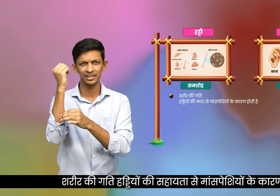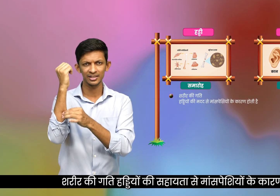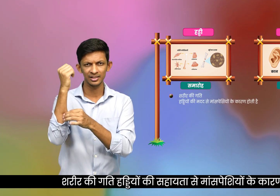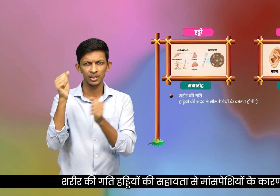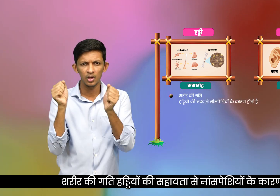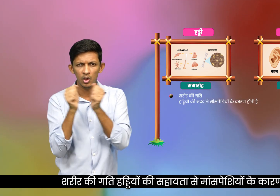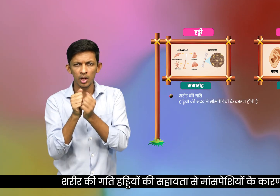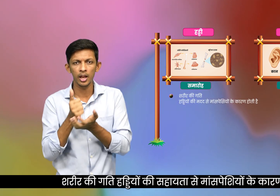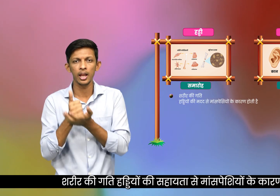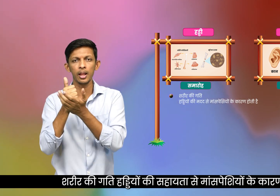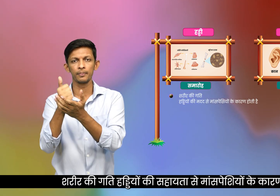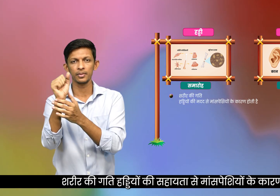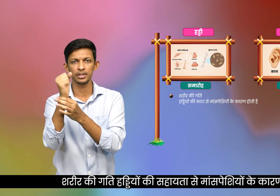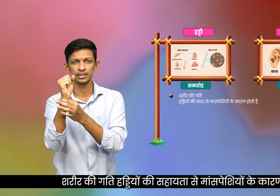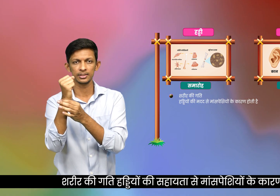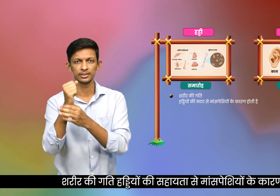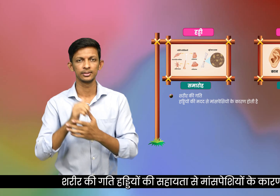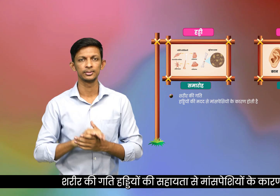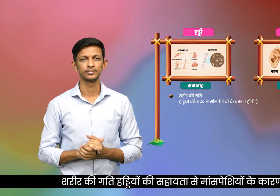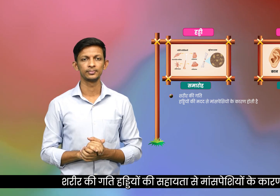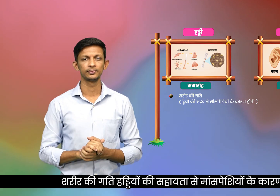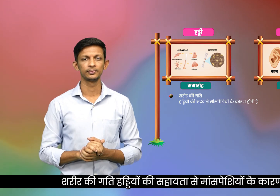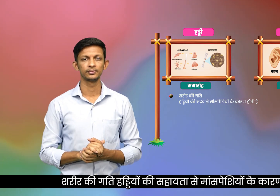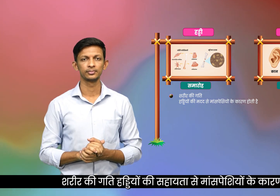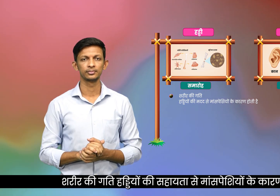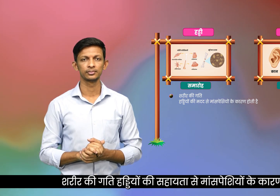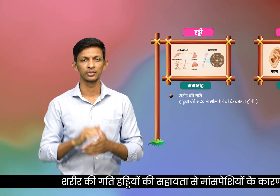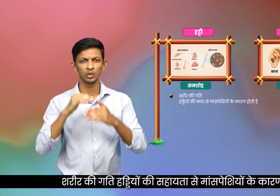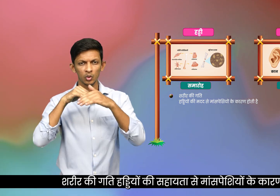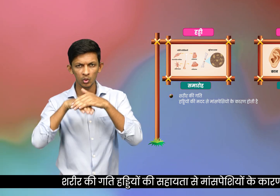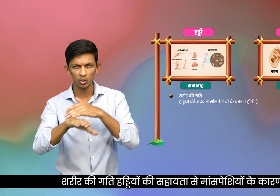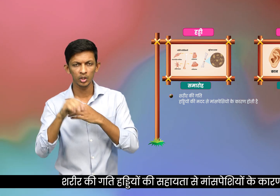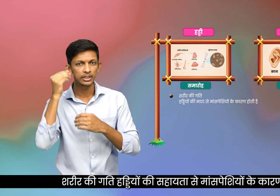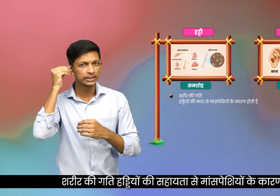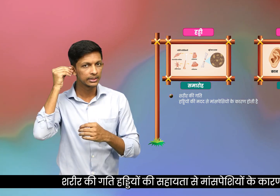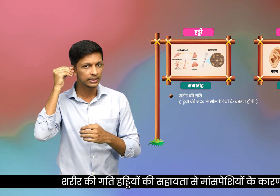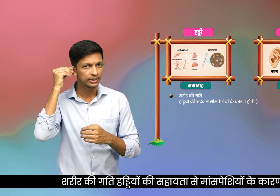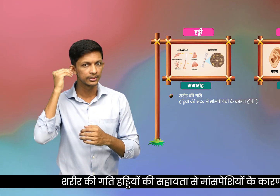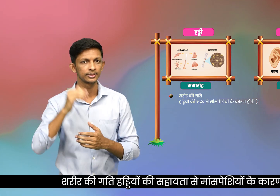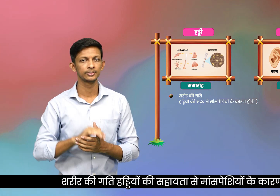शरीर की गति हड्डियों की सहायता से मांसपेशियों के कारण होती है।